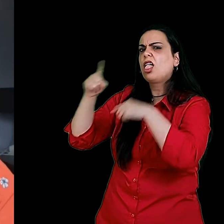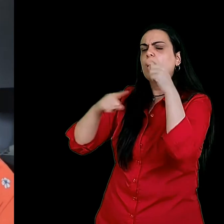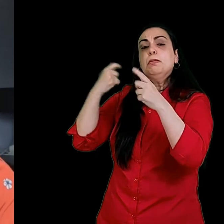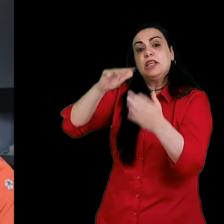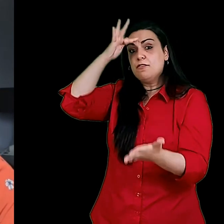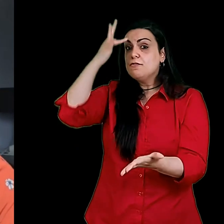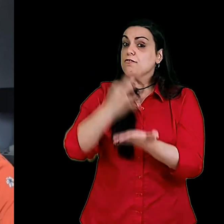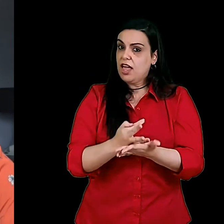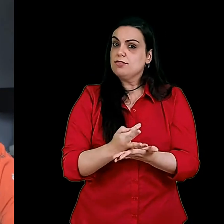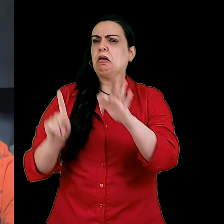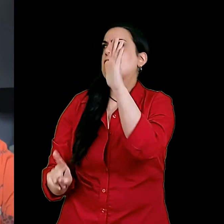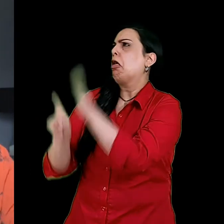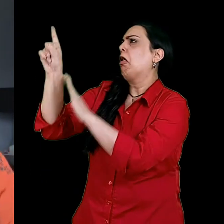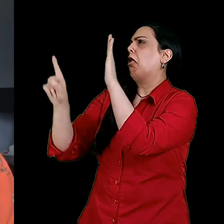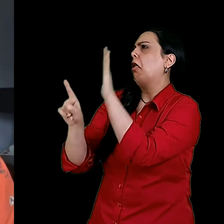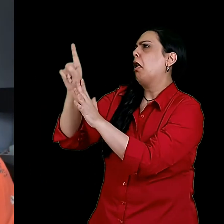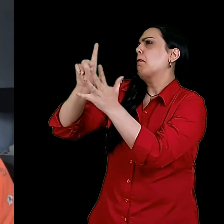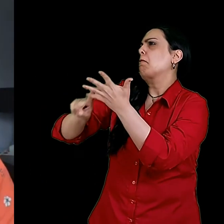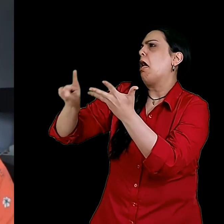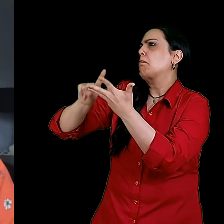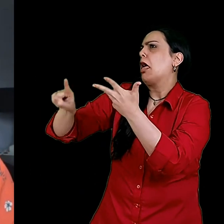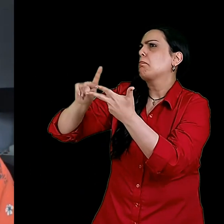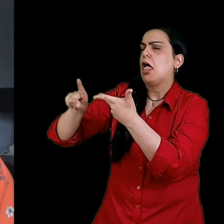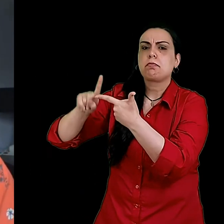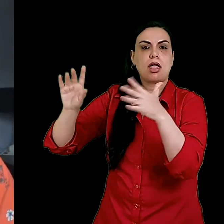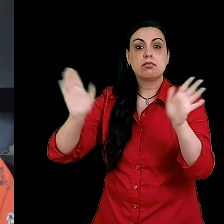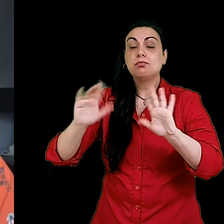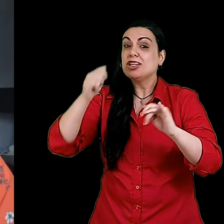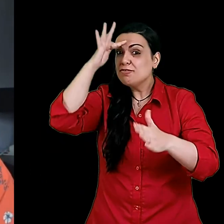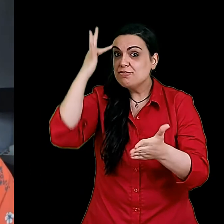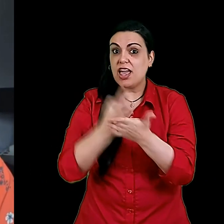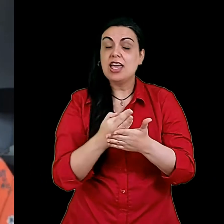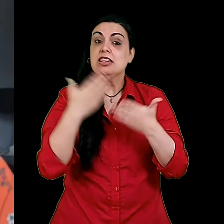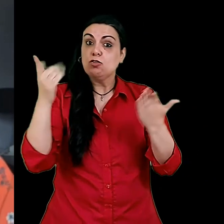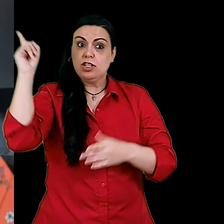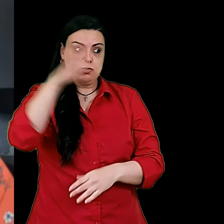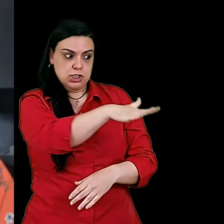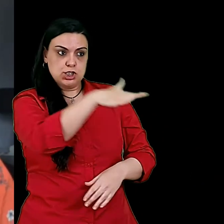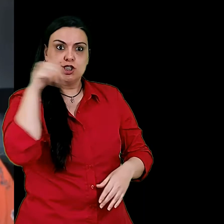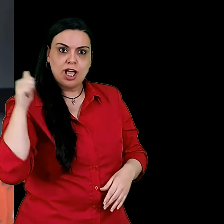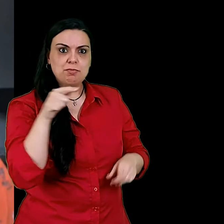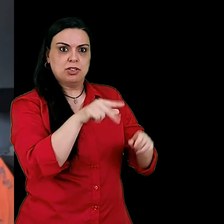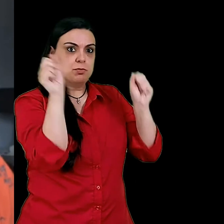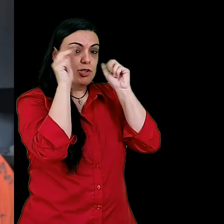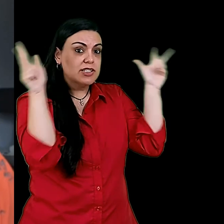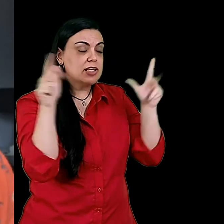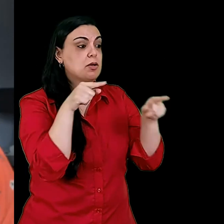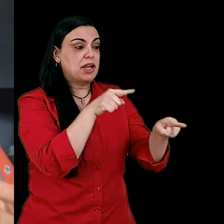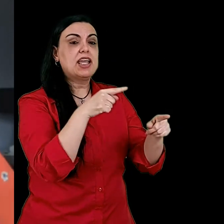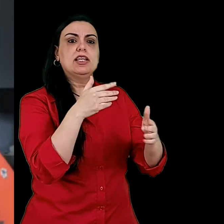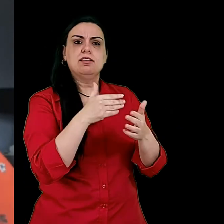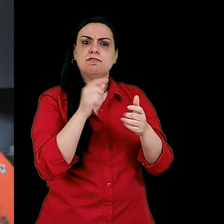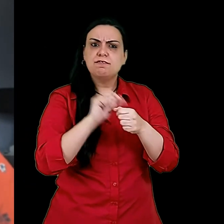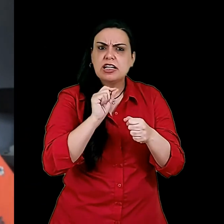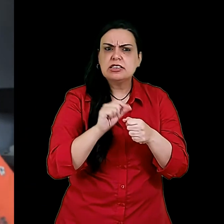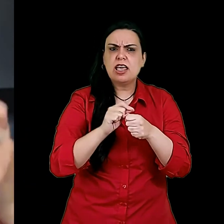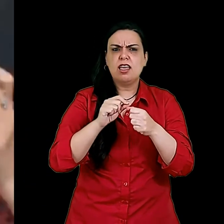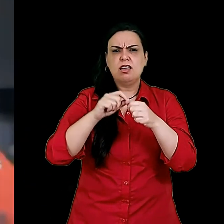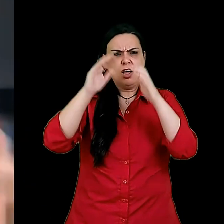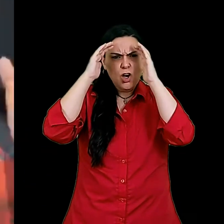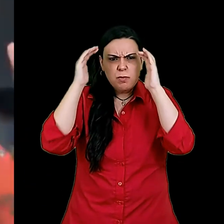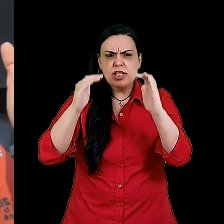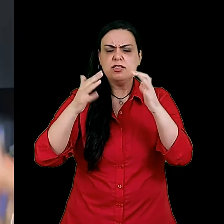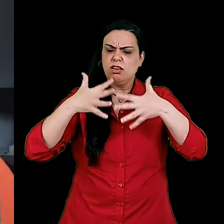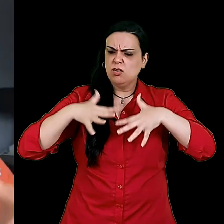fé. Deus agora aqui vai começar a desenvolver para que a chamada de Moisés seja bem sucedida e ela entre